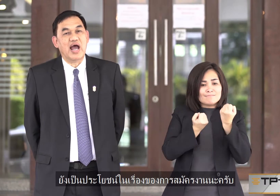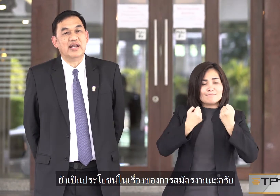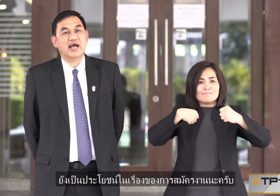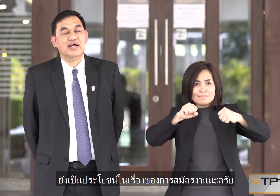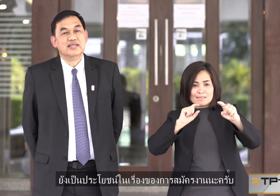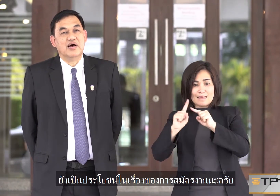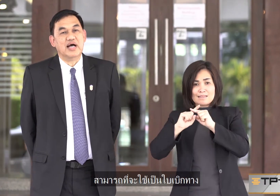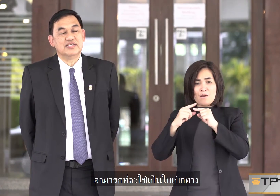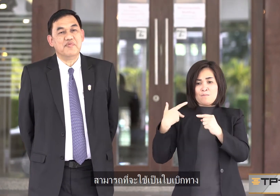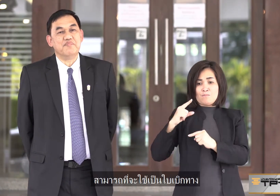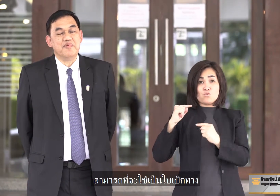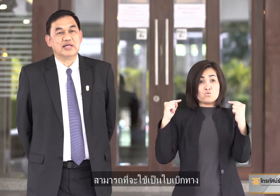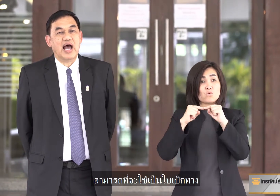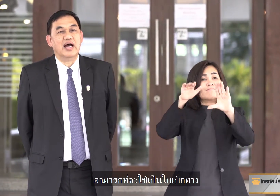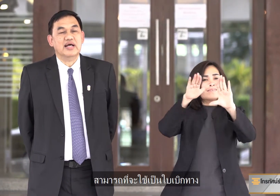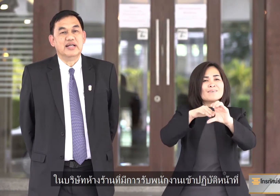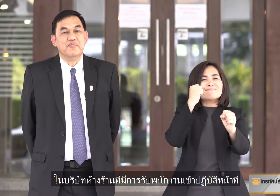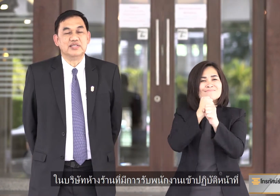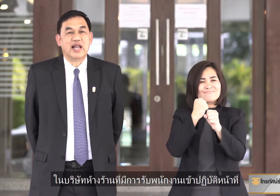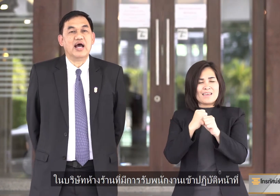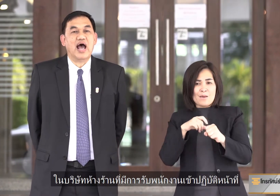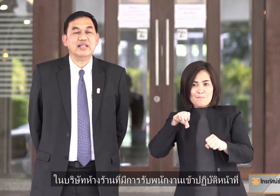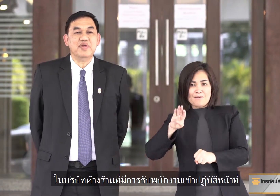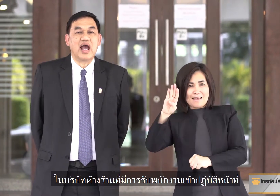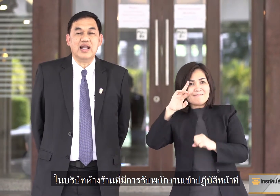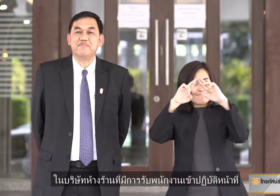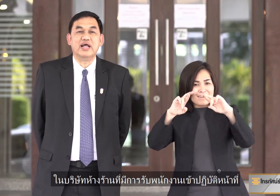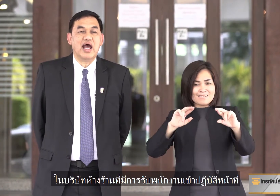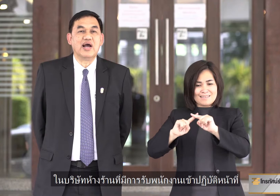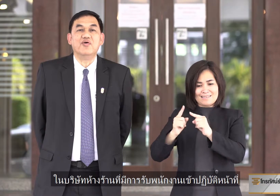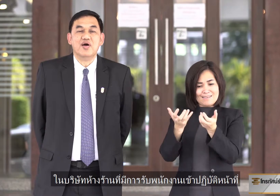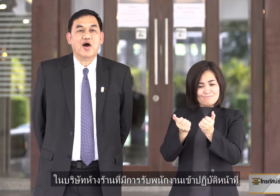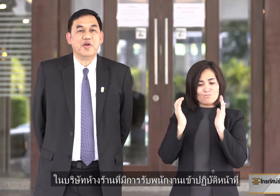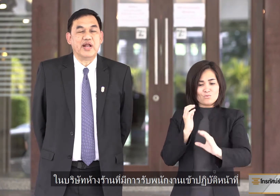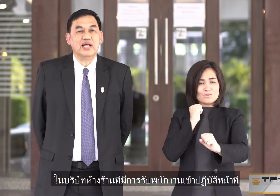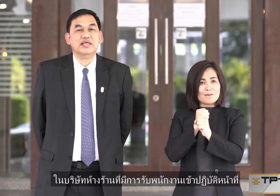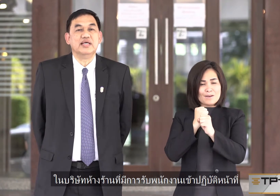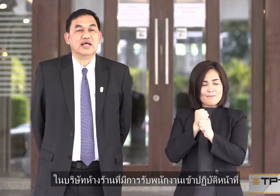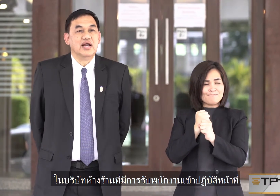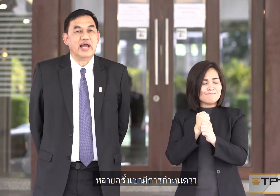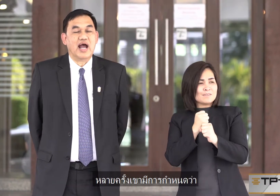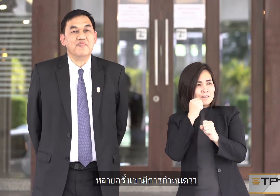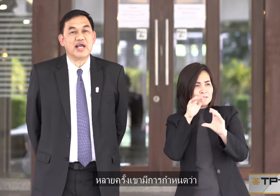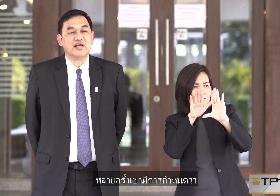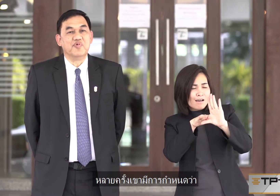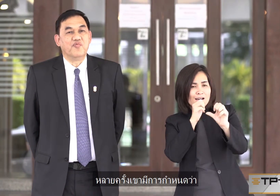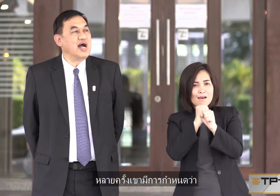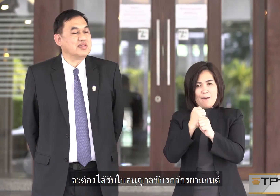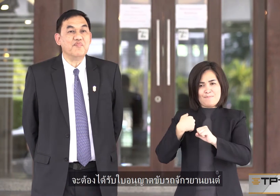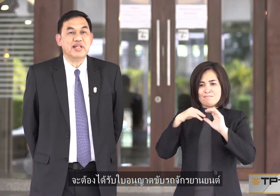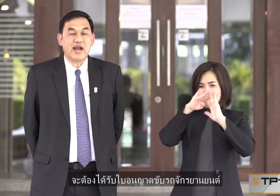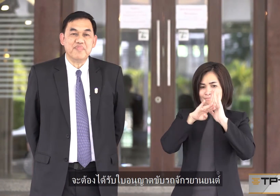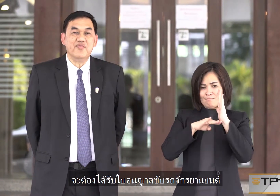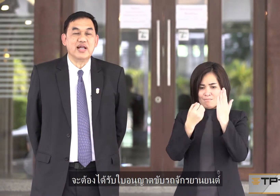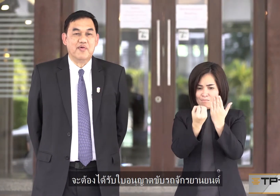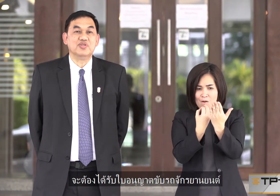การสมัครงานนะฮะสามารถจะใช้เป็นใบเบิกทางในบริษัทห้างร้านที่มีการรับพนักงานเข้าปฏิบัติหน้าที่หลายครั้งก็มีการกำหนดว่าจะ